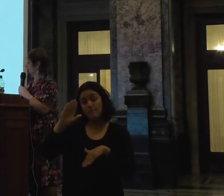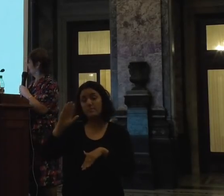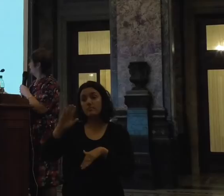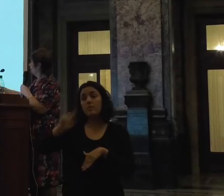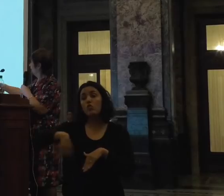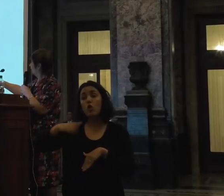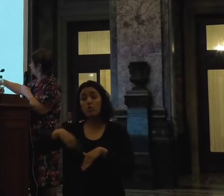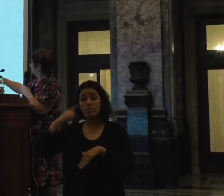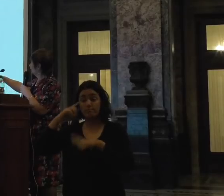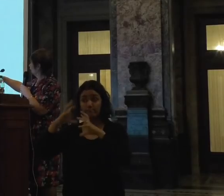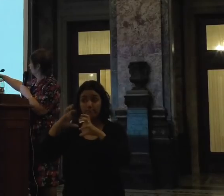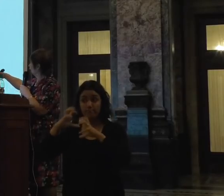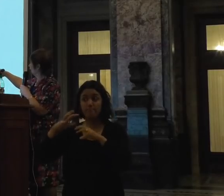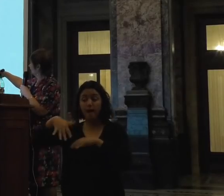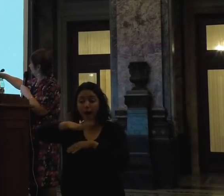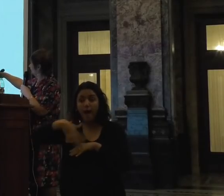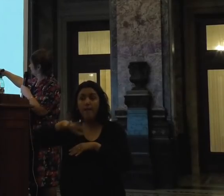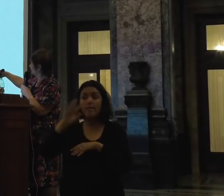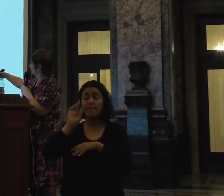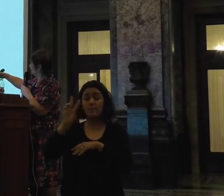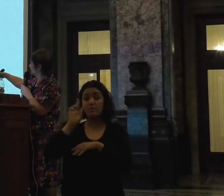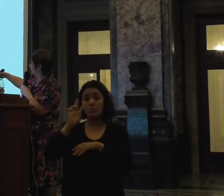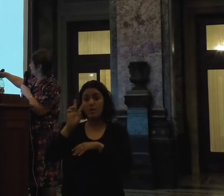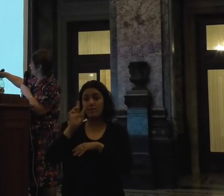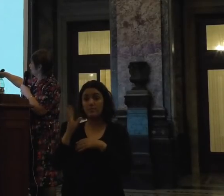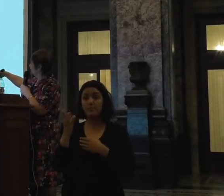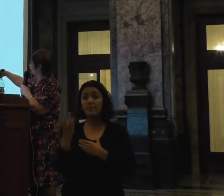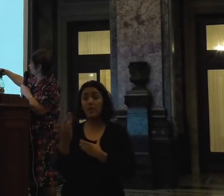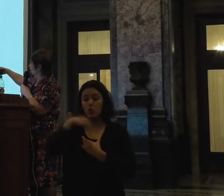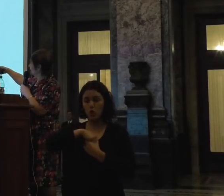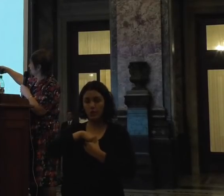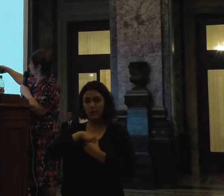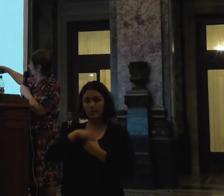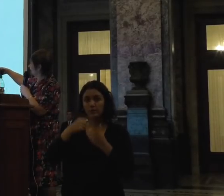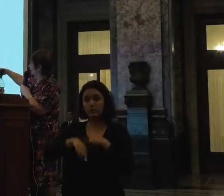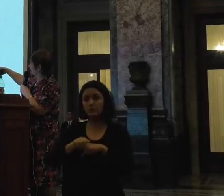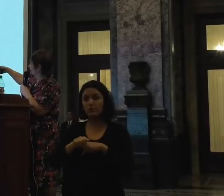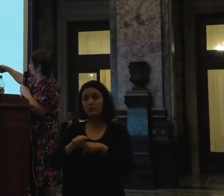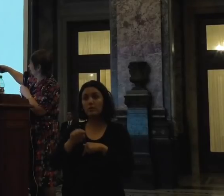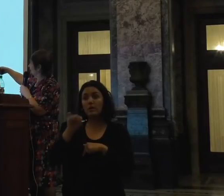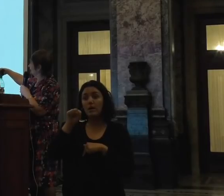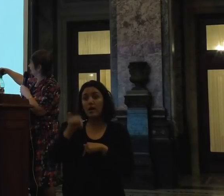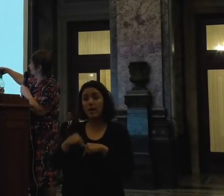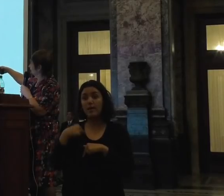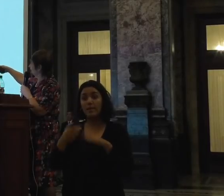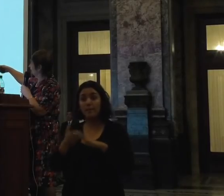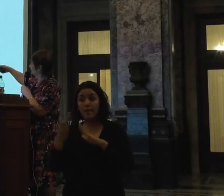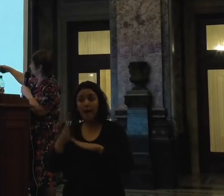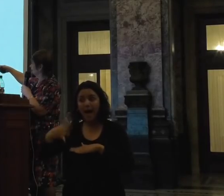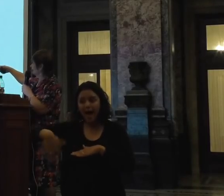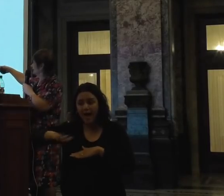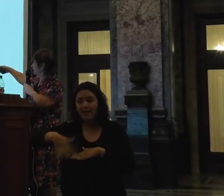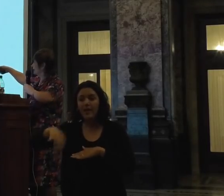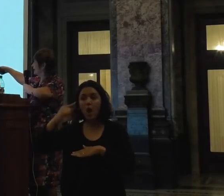visuales para la atención endógena, es decir, mientras más van a las áreas cognitivas,